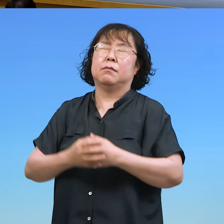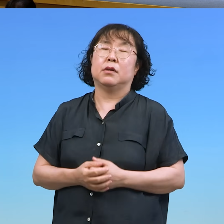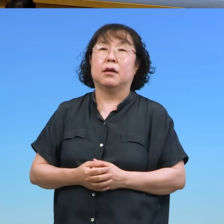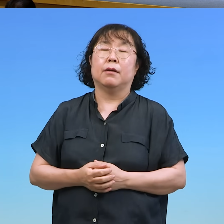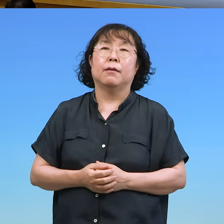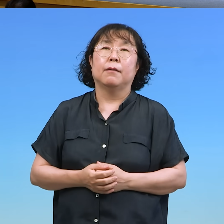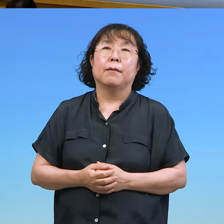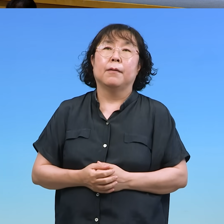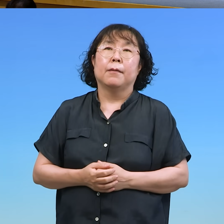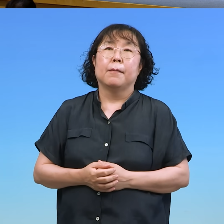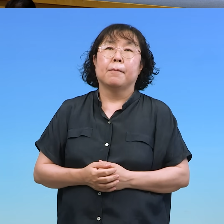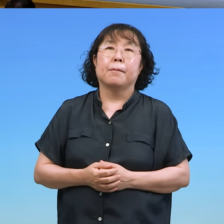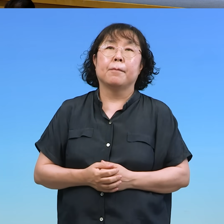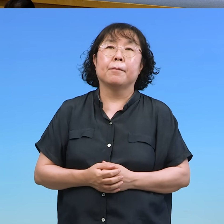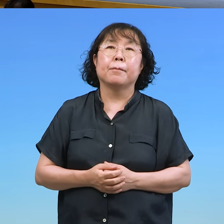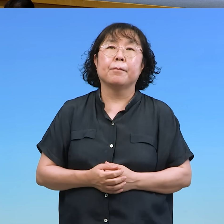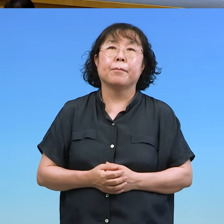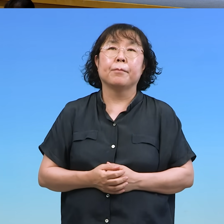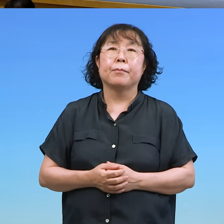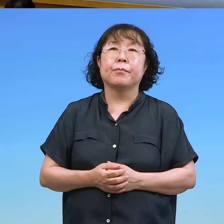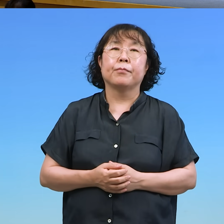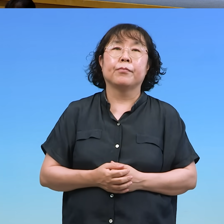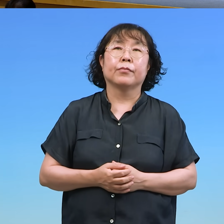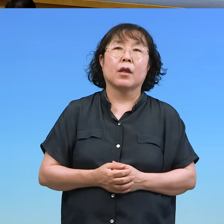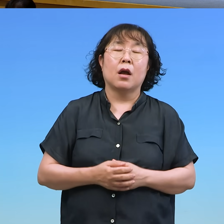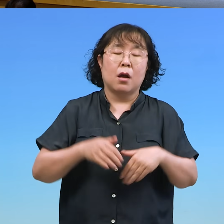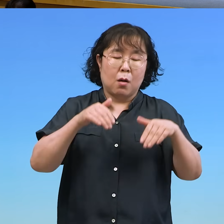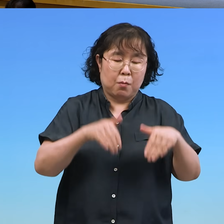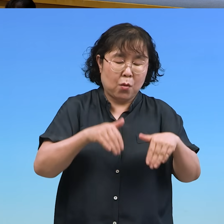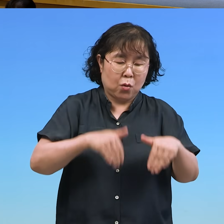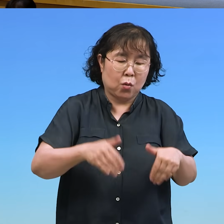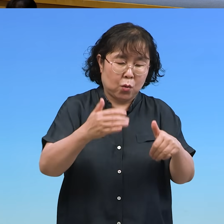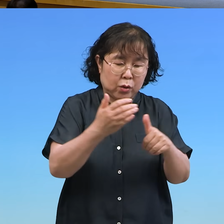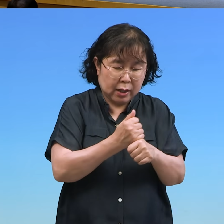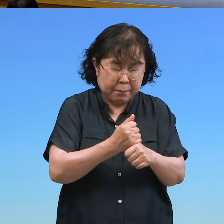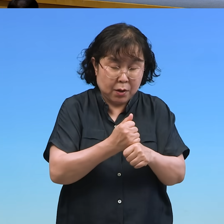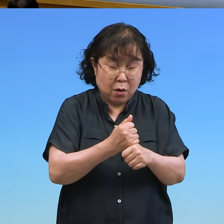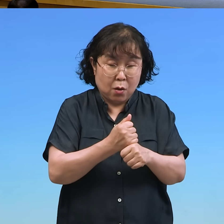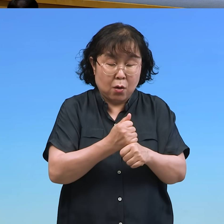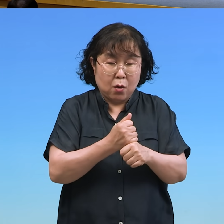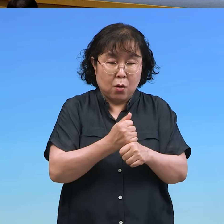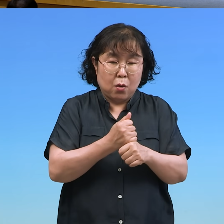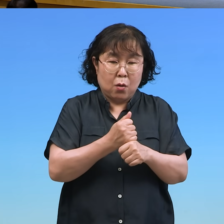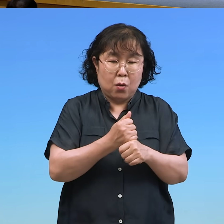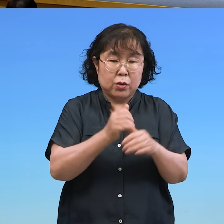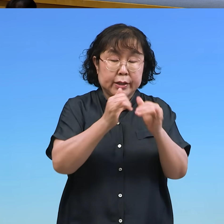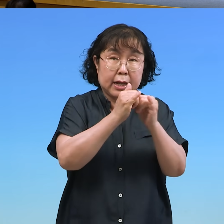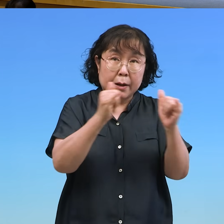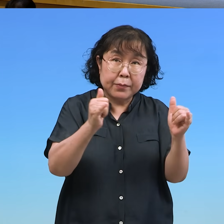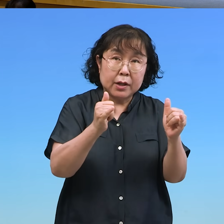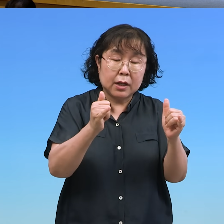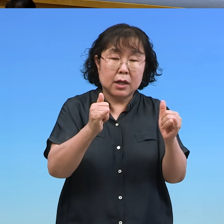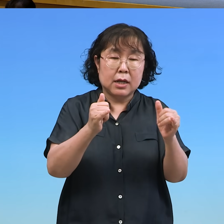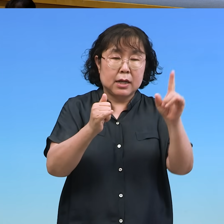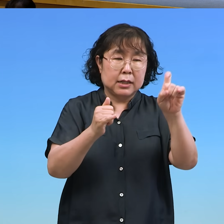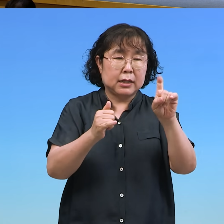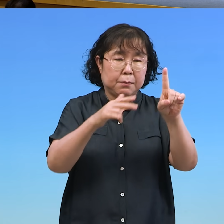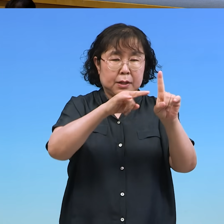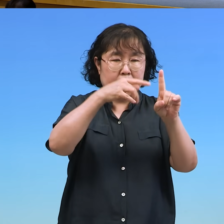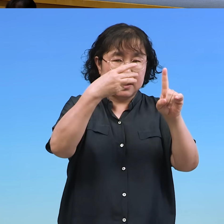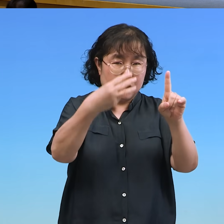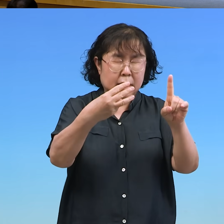감사하였더라. 여러분, 포로로 잡혀온 그들이 11절에서의 하나님의 깊으신 뜻을